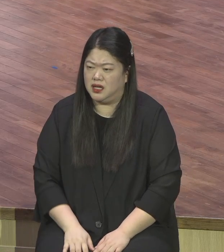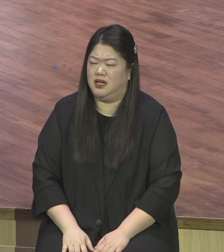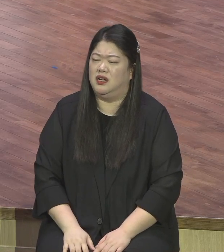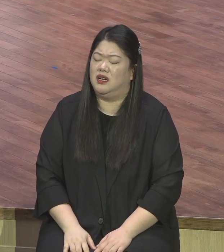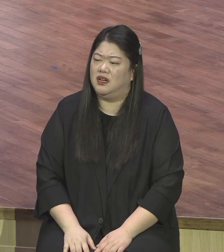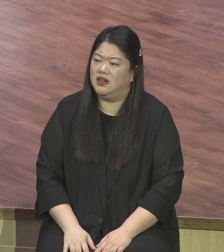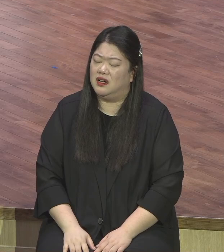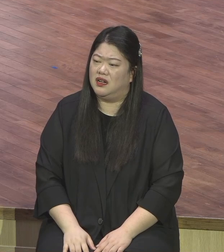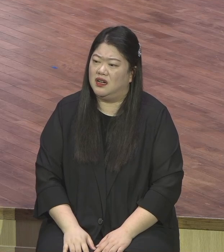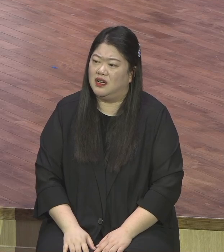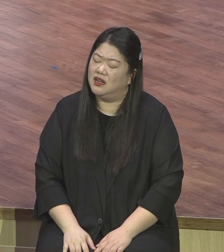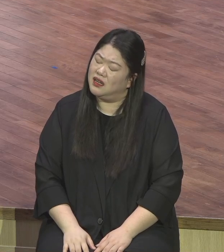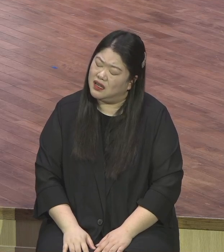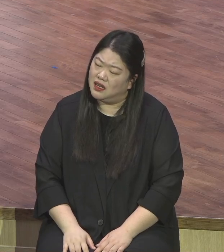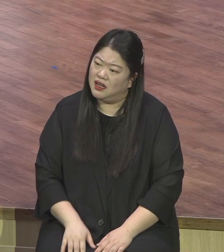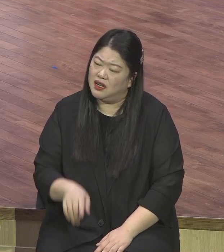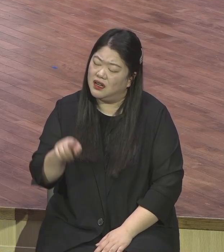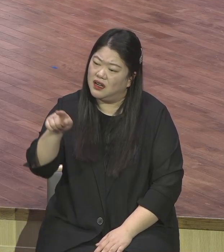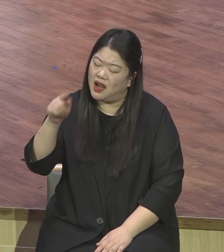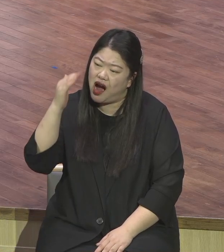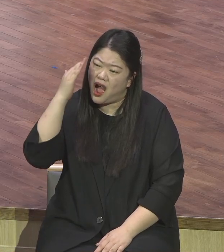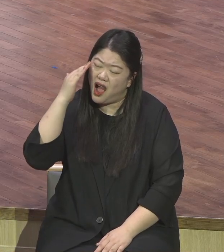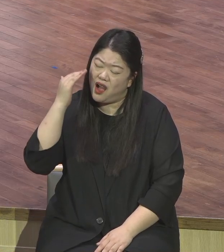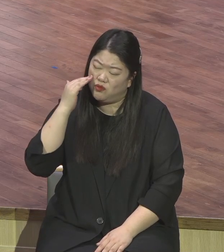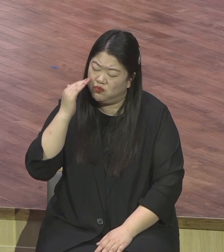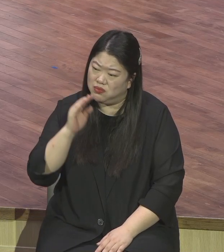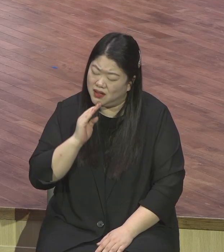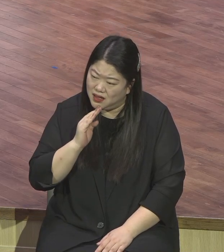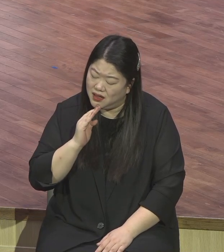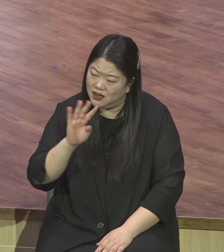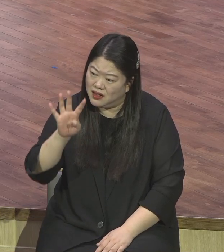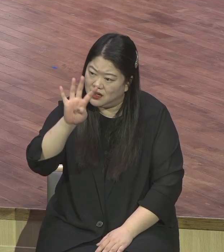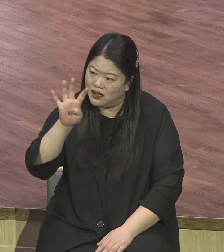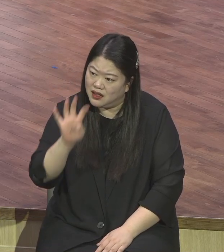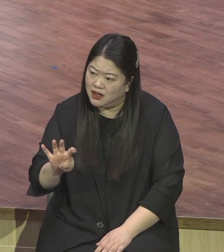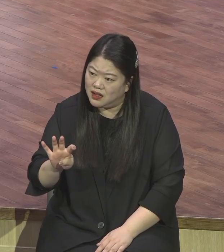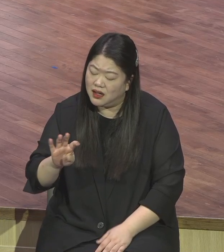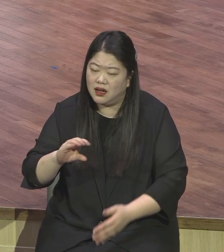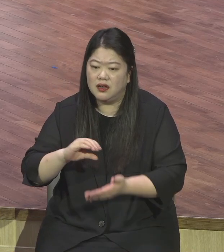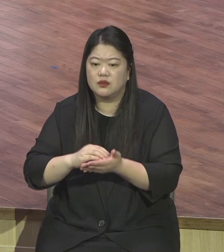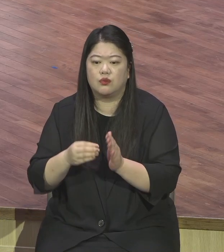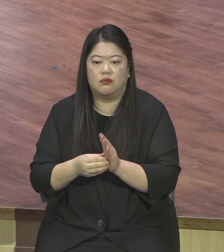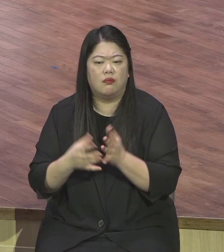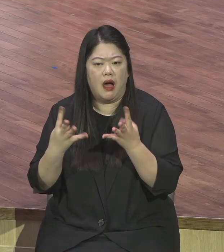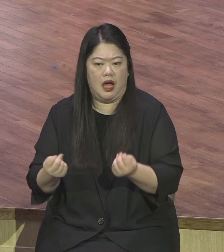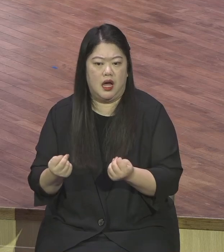끔찍한 범죄들이 계속되고 있습니다. 어부 아빠가